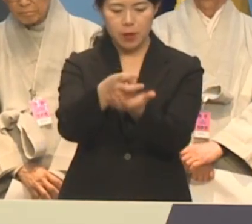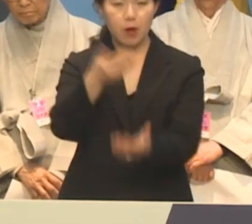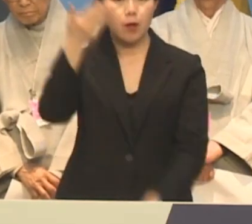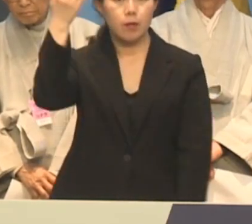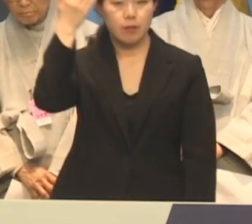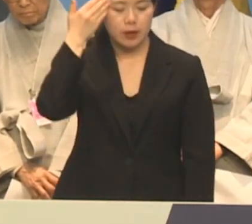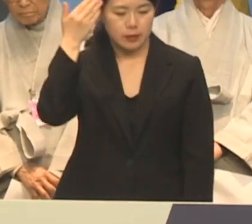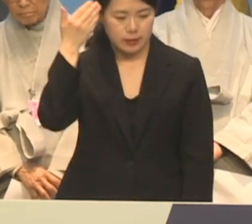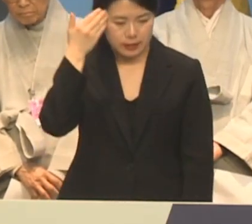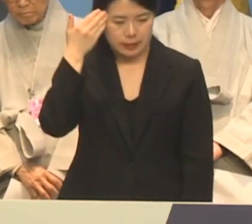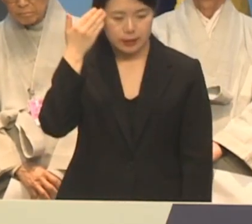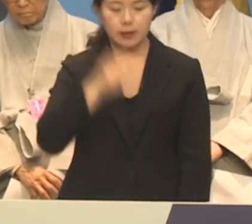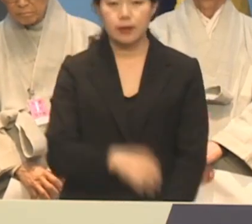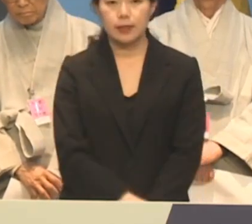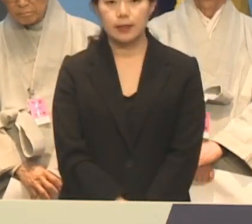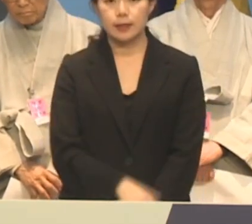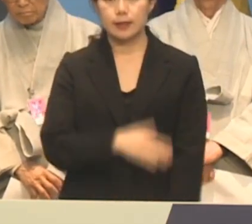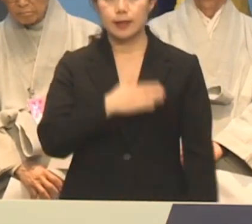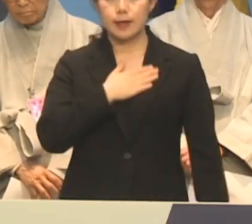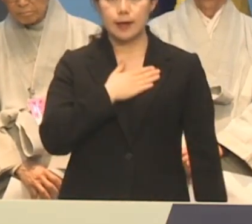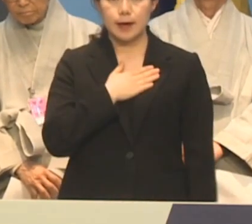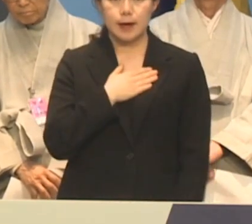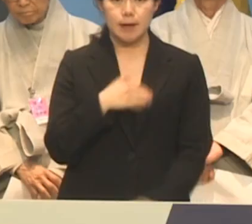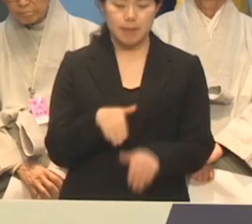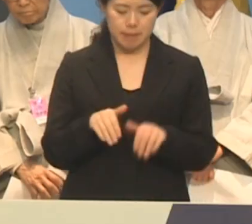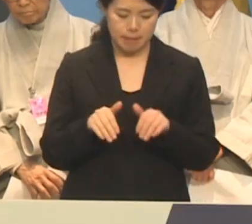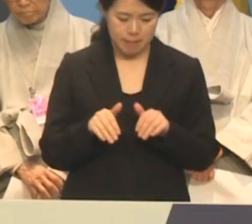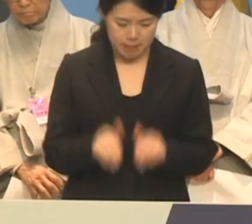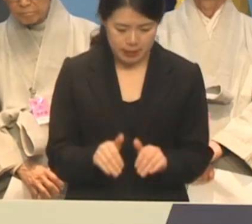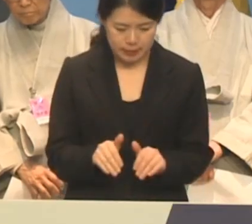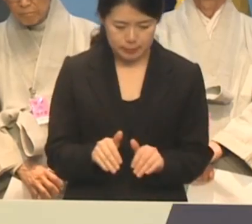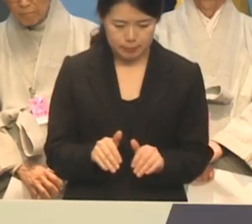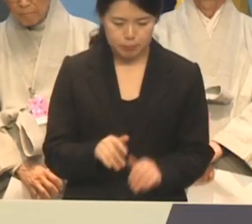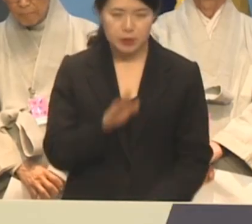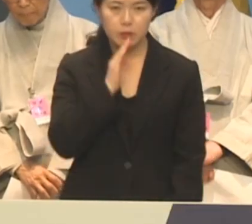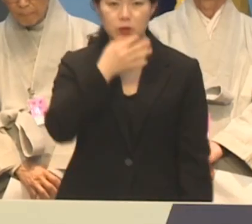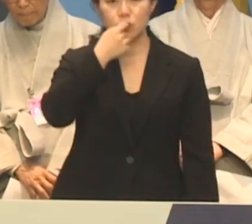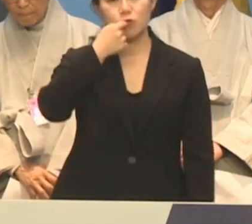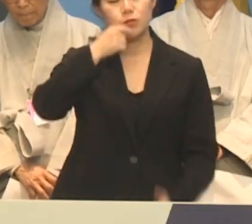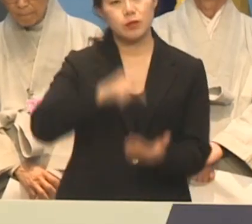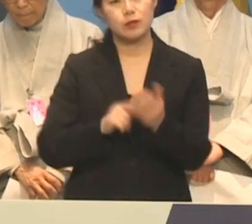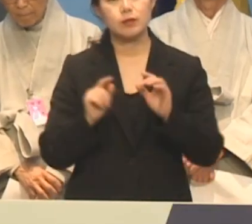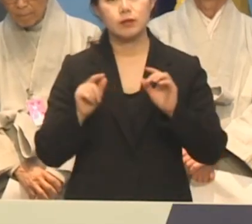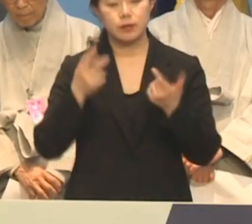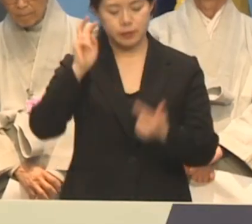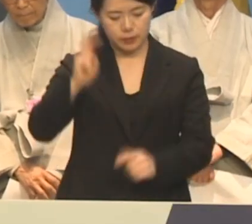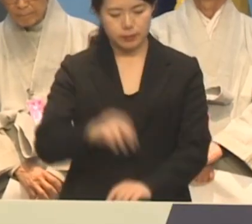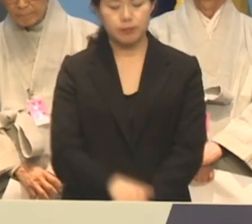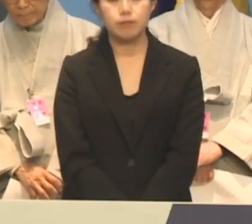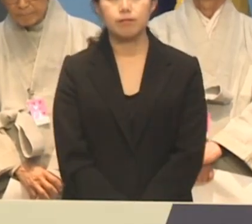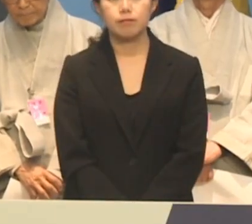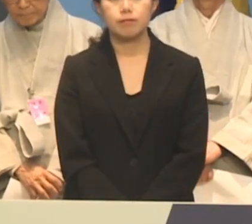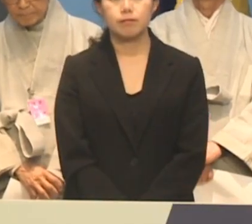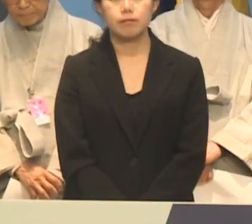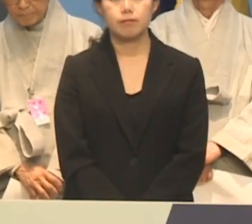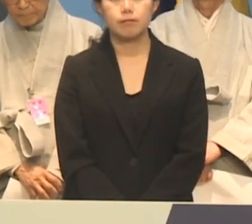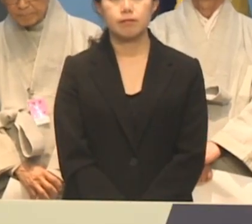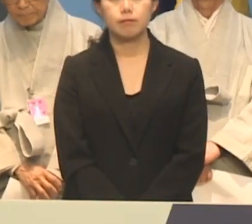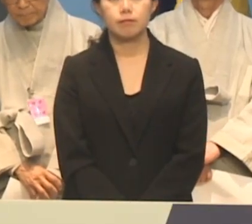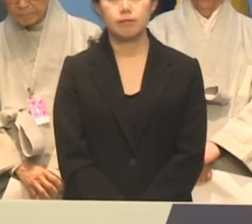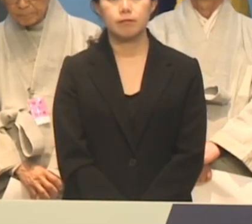상식에 자신을 복종시키는 것이 쉬운 일이 아니었을 겁니다.